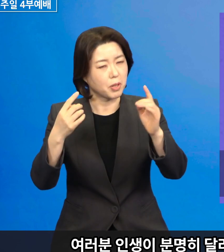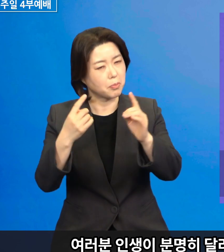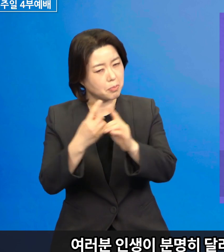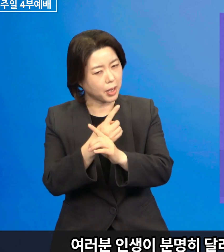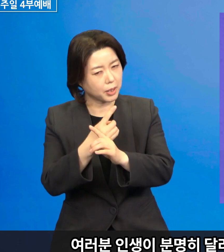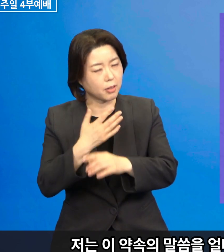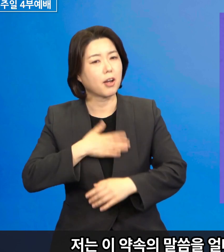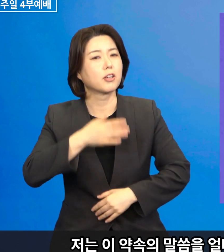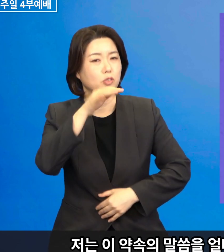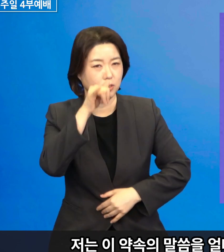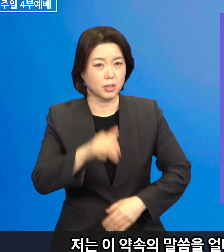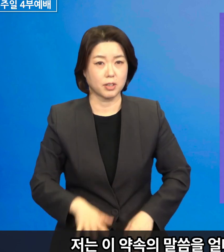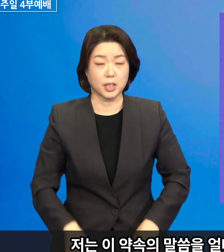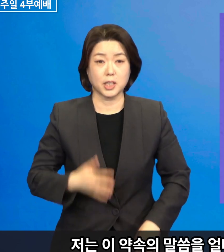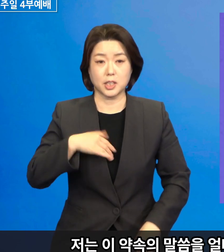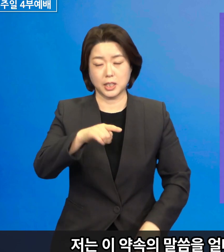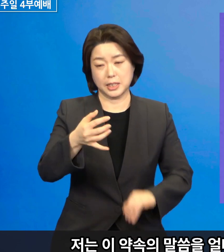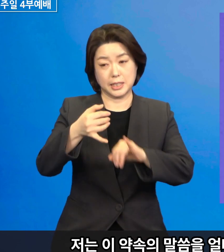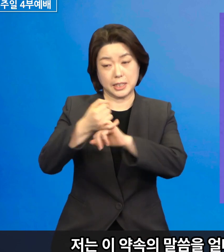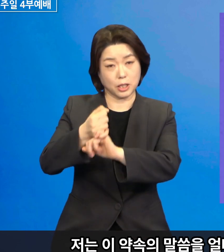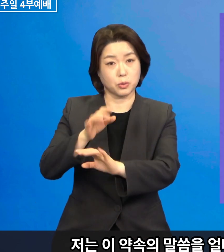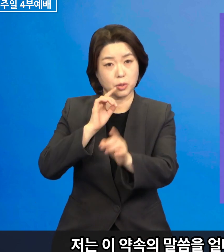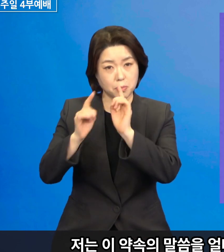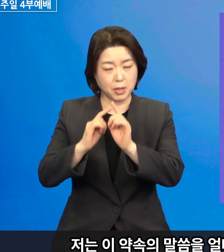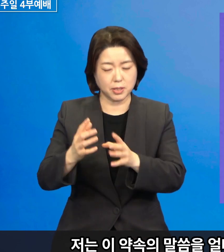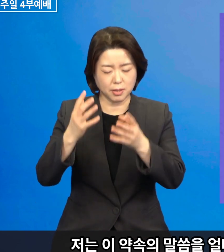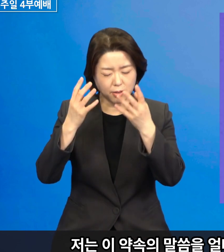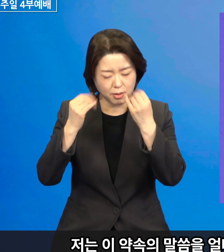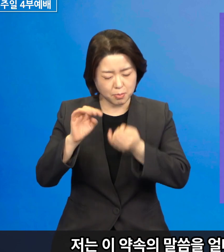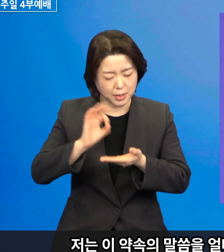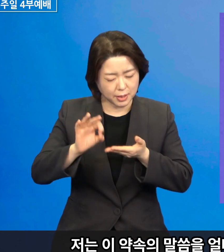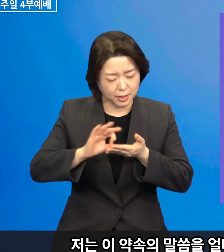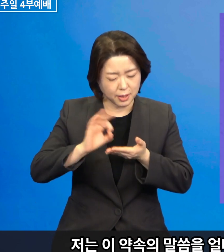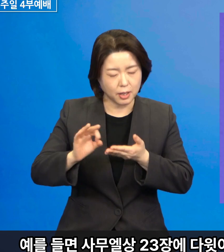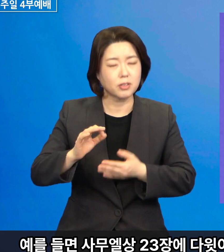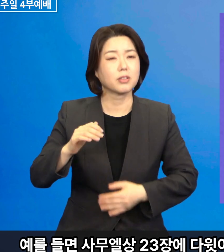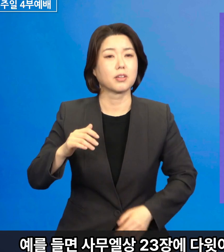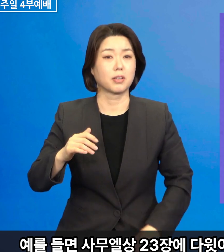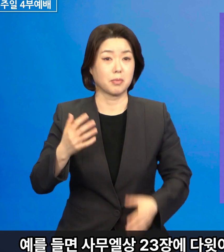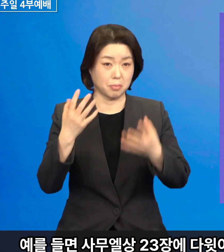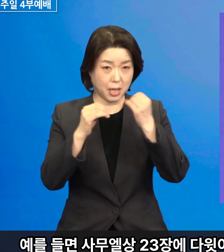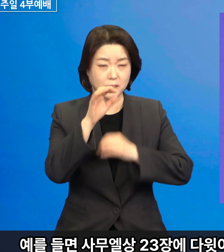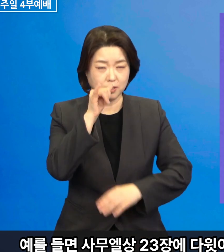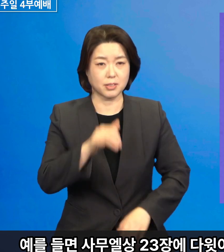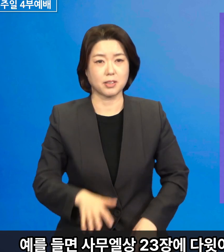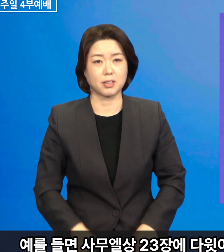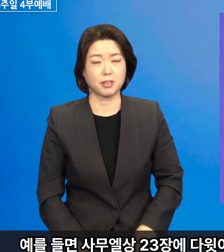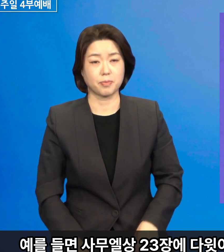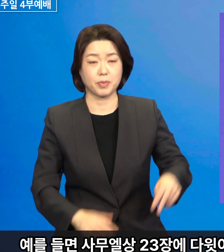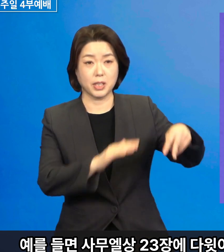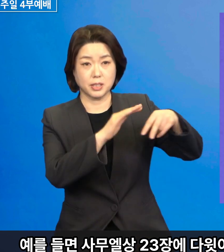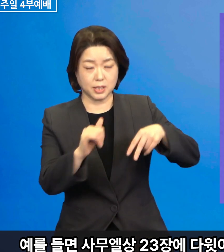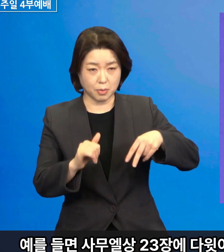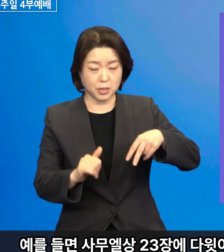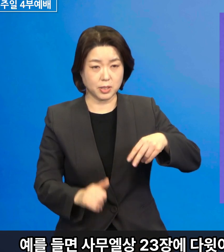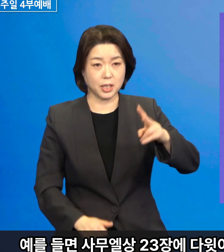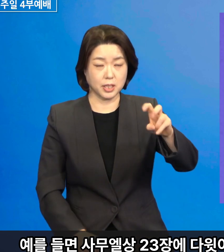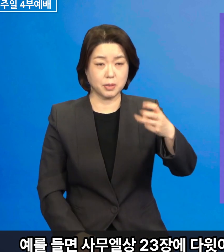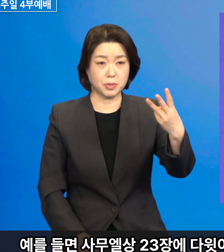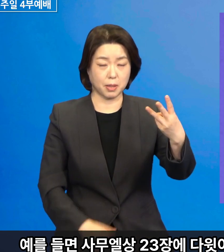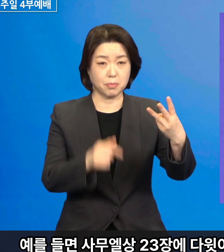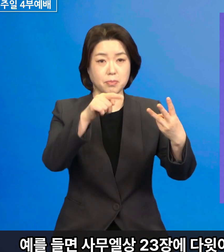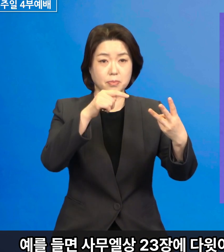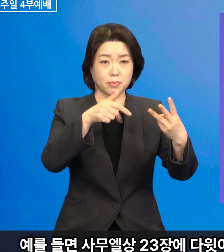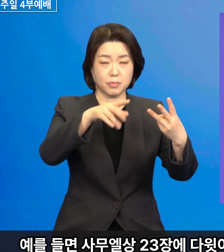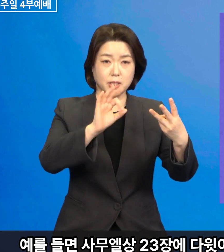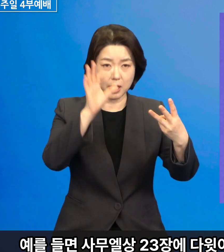보게 될 것입니다. 저는 이 약속의 말씀을 얼마나 자주 적용하는지 몰라요. 예를 들면 사무엘상 23장에 다윗이